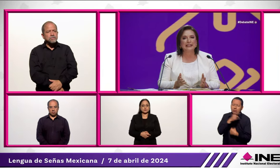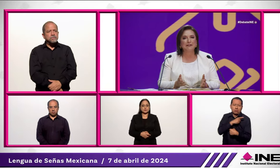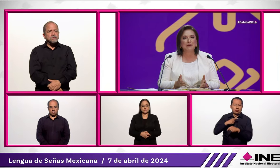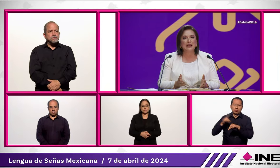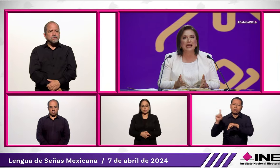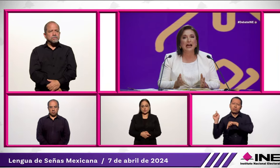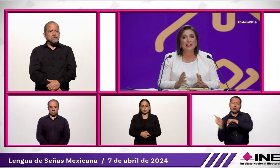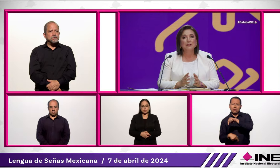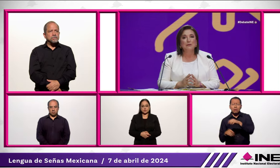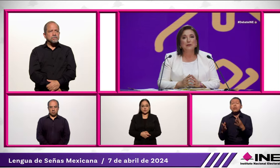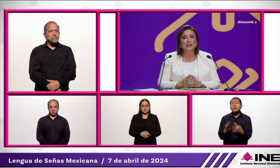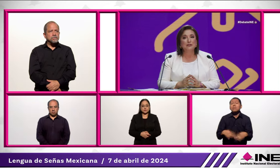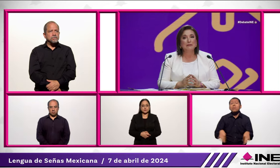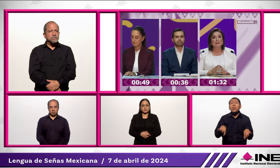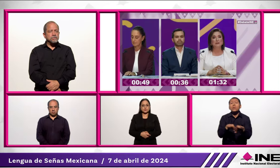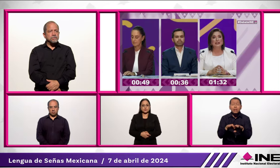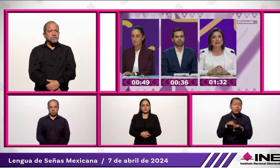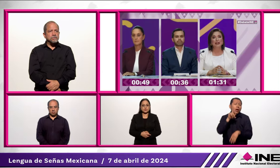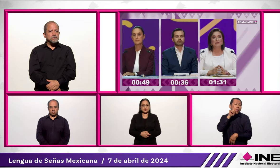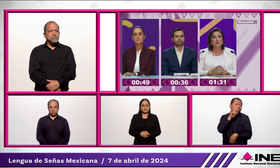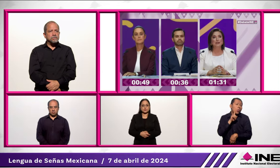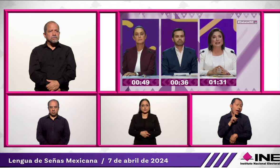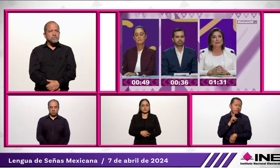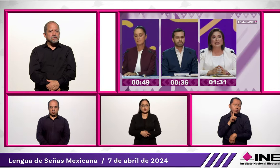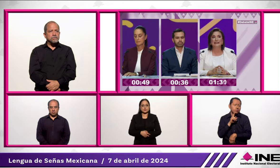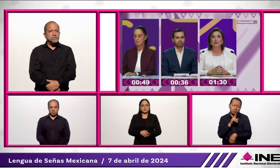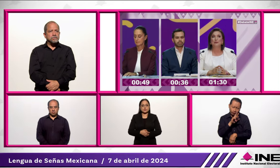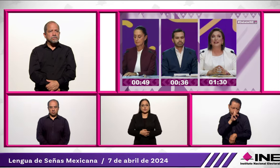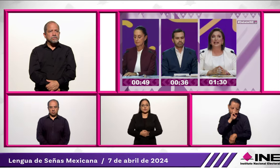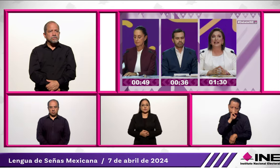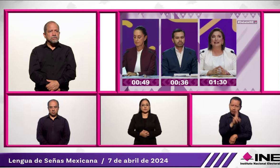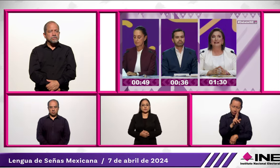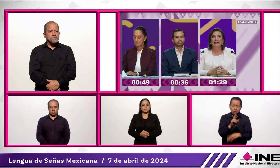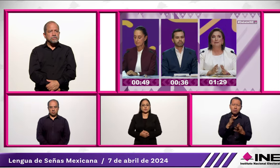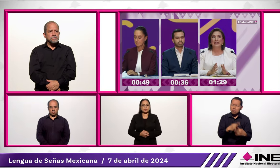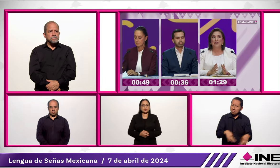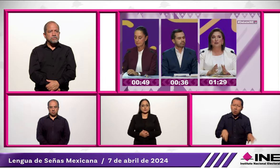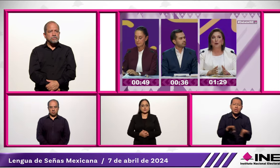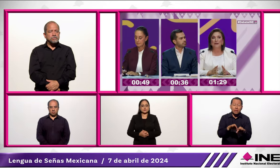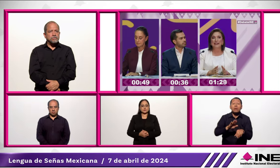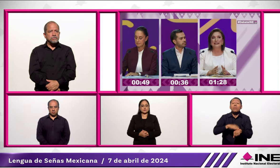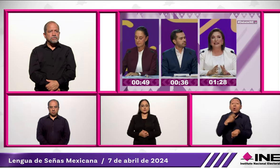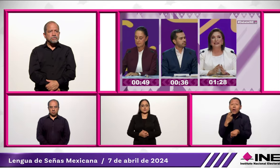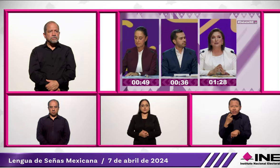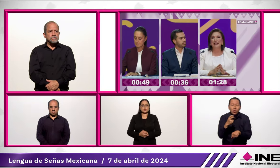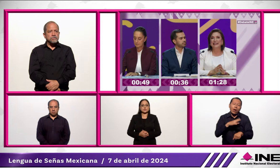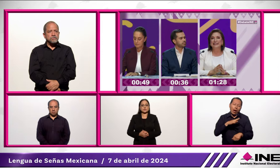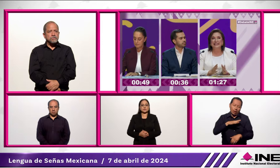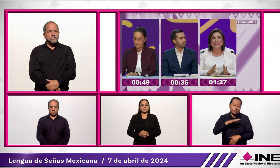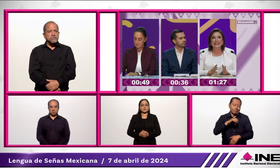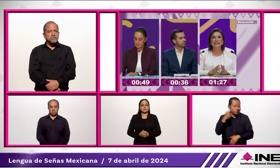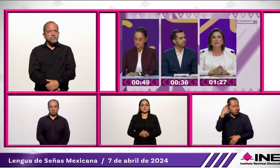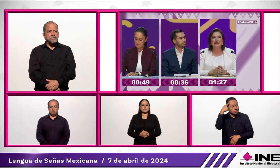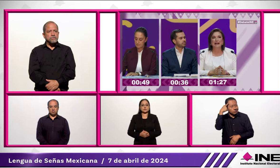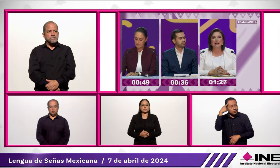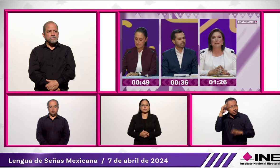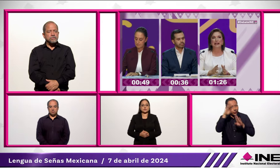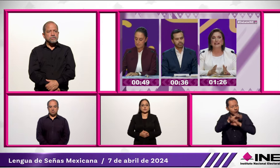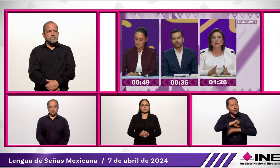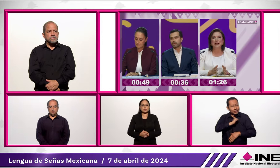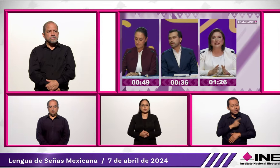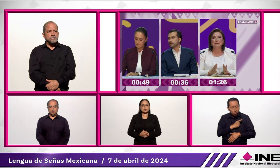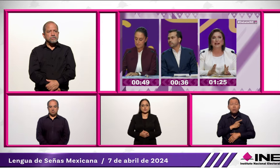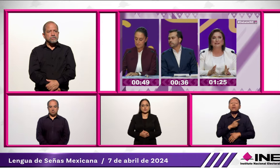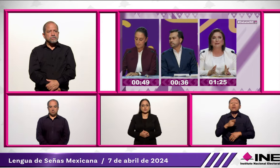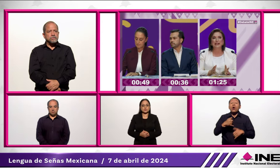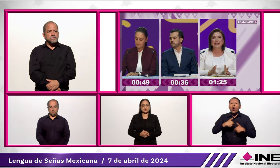las mujeres en la familia. Por eso también voy a trabajar mucho en el tema de la salud mental. Para los jóvenes es una necesidad indispensable, para